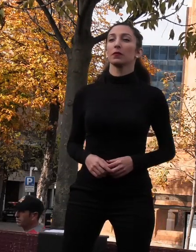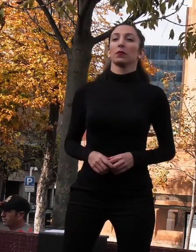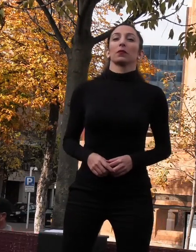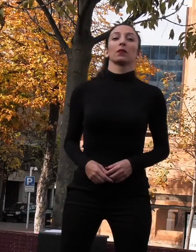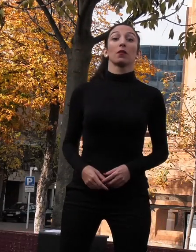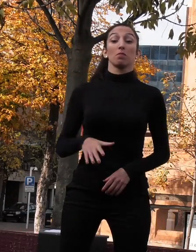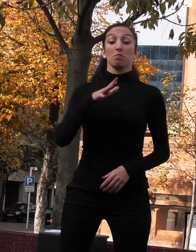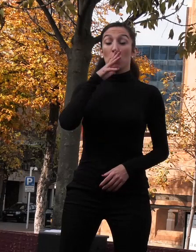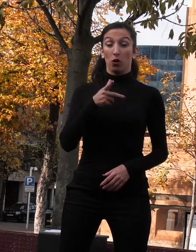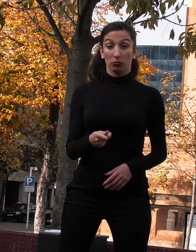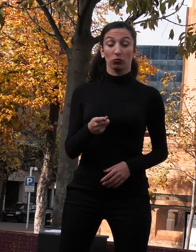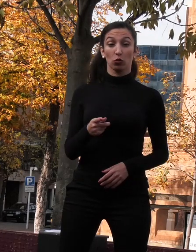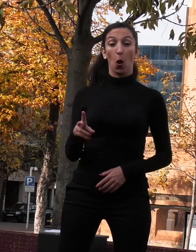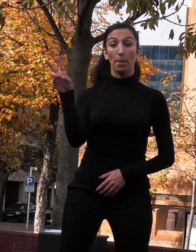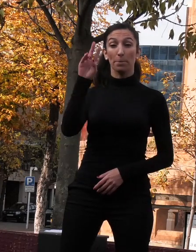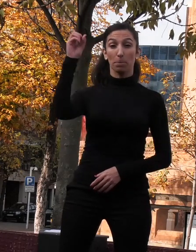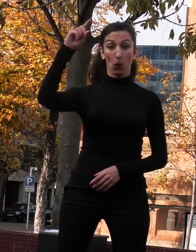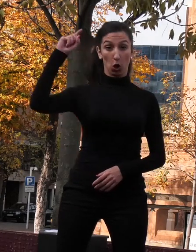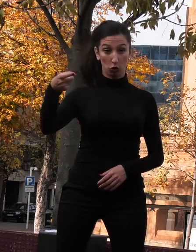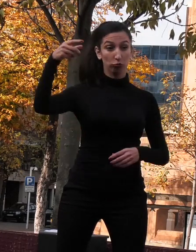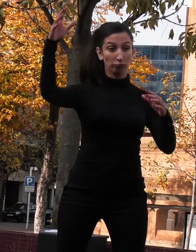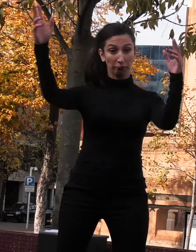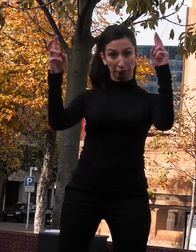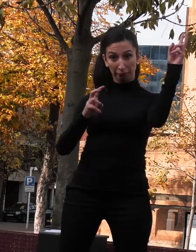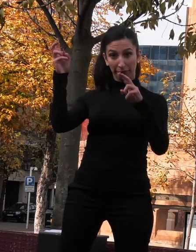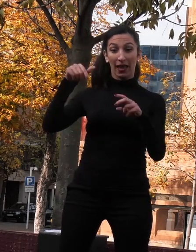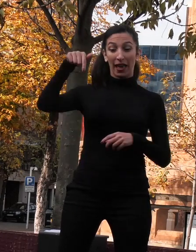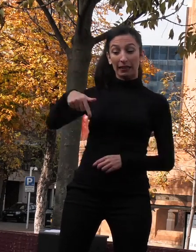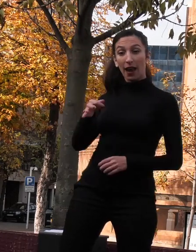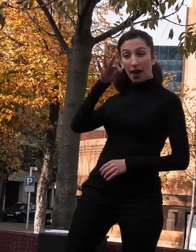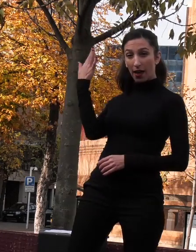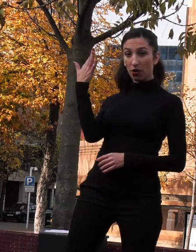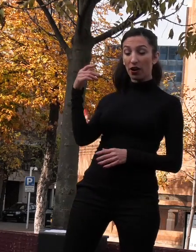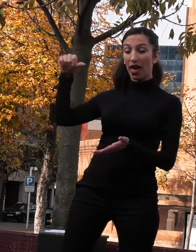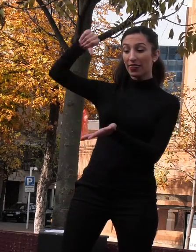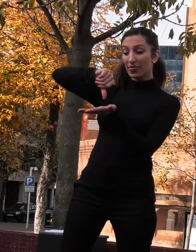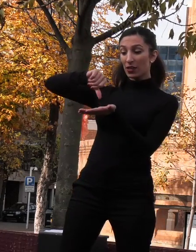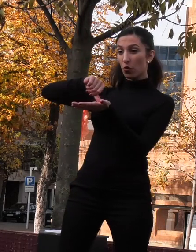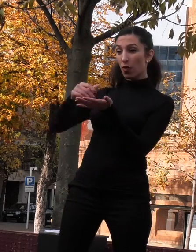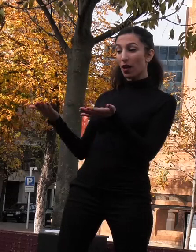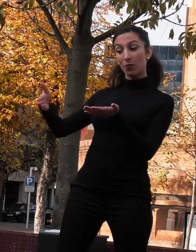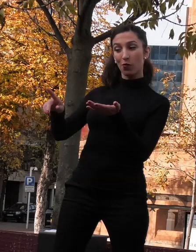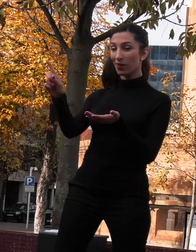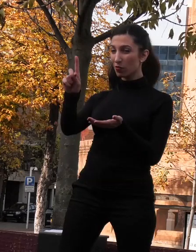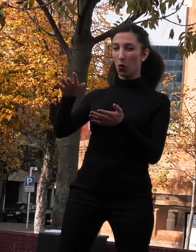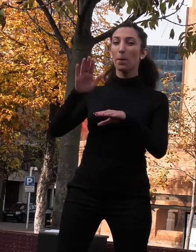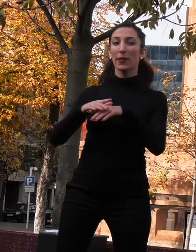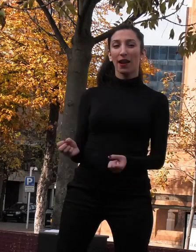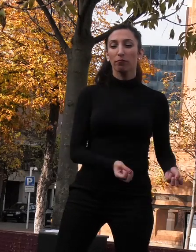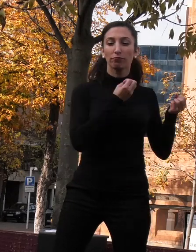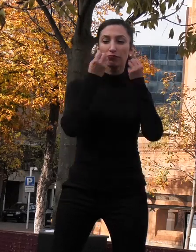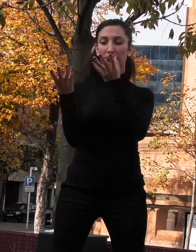Y por ello, Vox está hoy aquí, en Gerona, la ciudad inmortal, para decir alto y